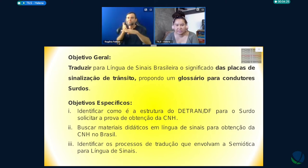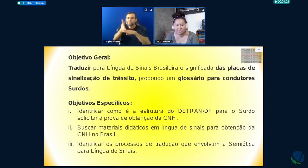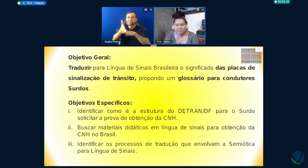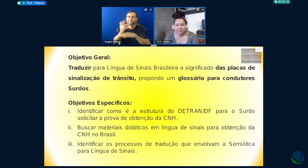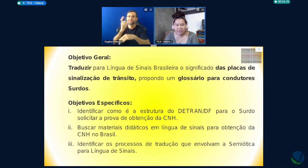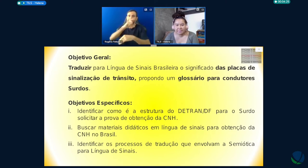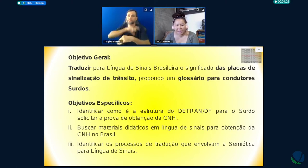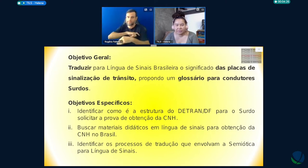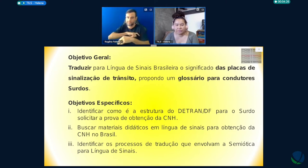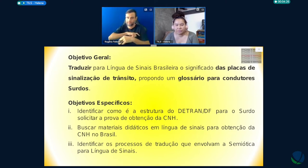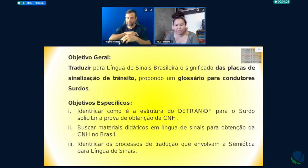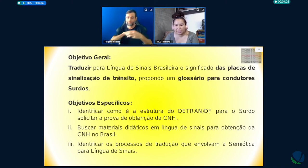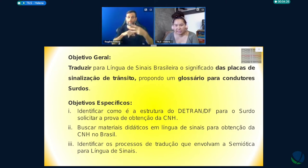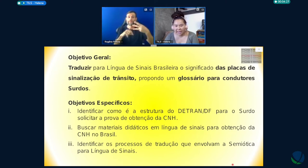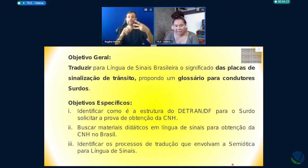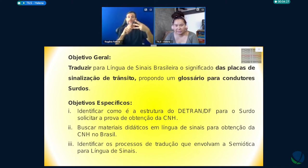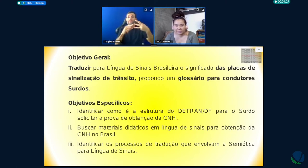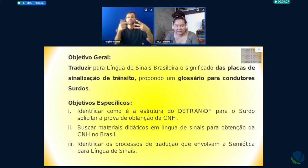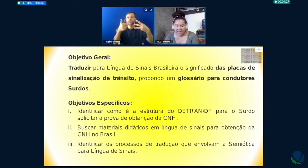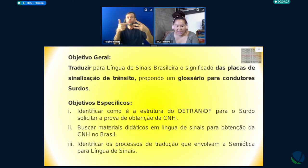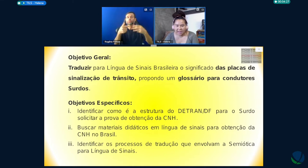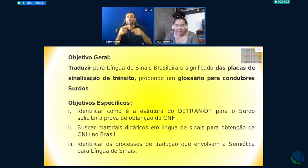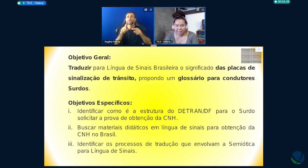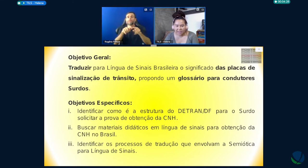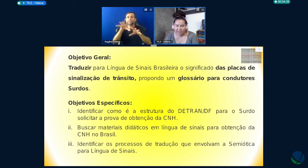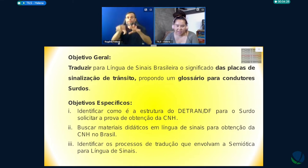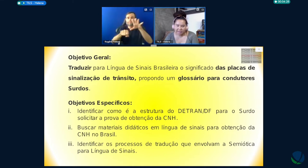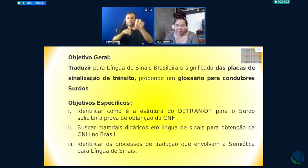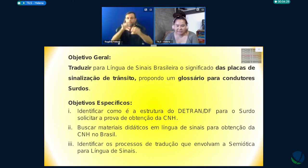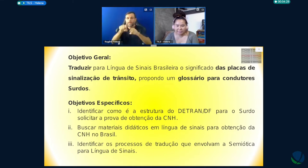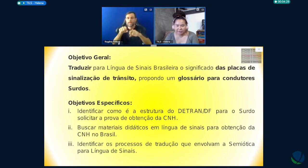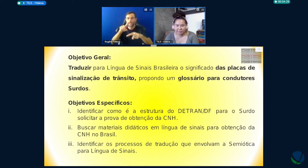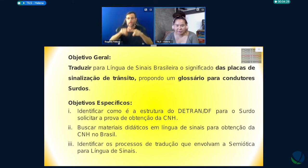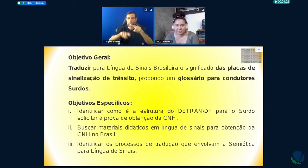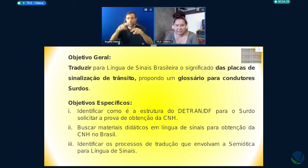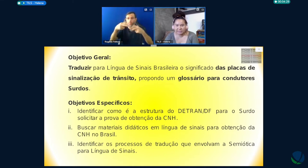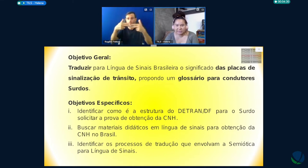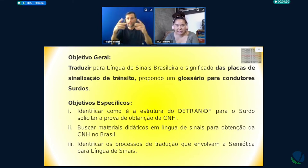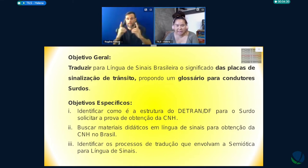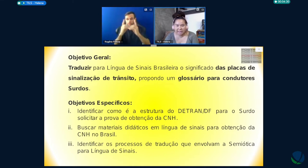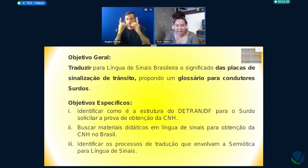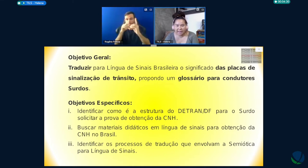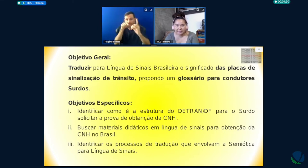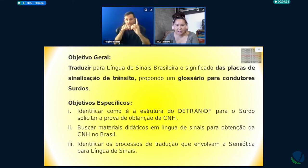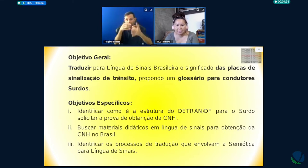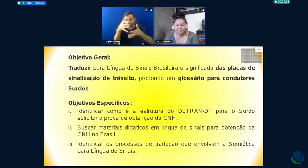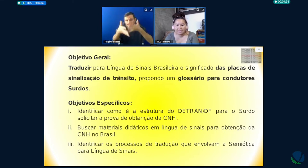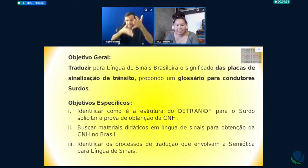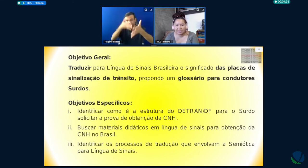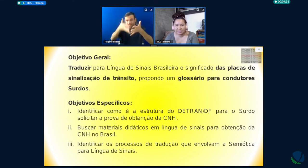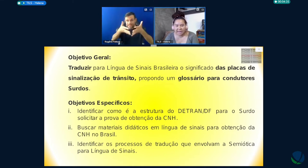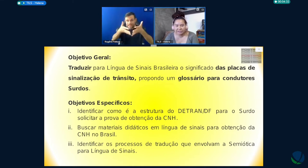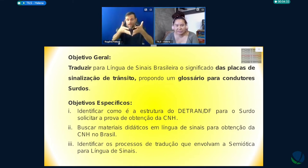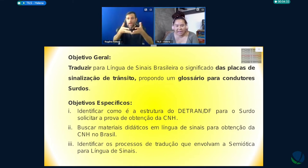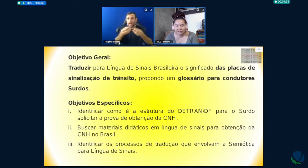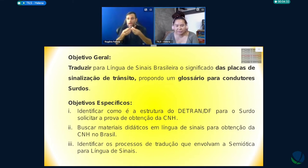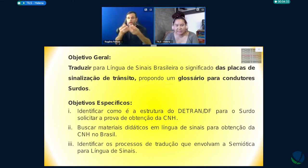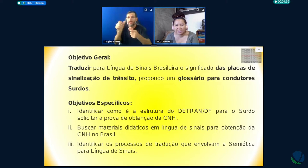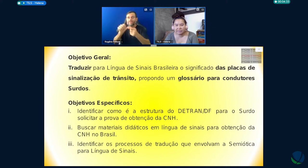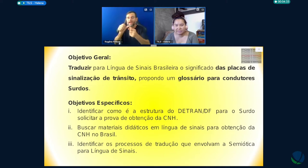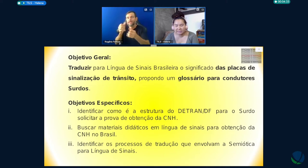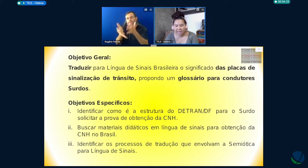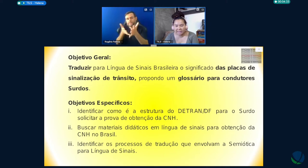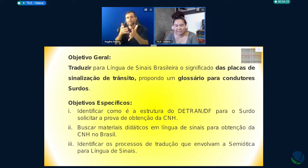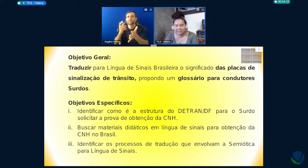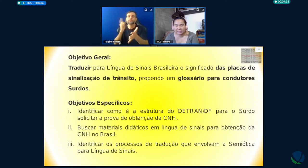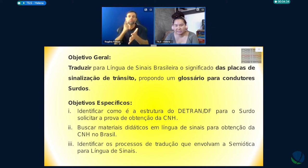DETRAN para o surdo que quer solicitar e fazer a prova para obtenção do CNH, buscar materiais didáticos em